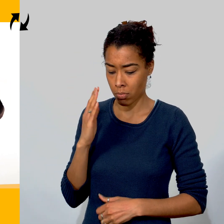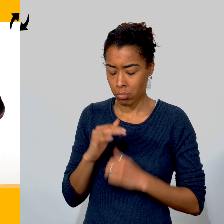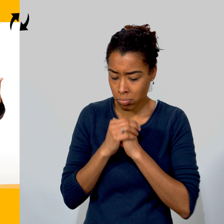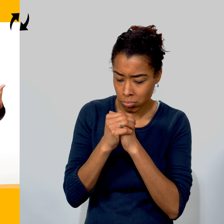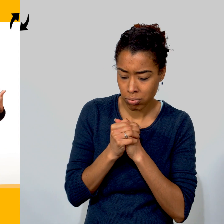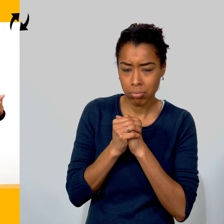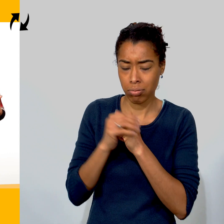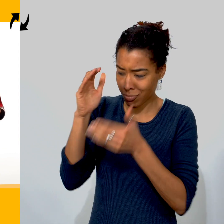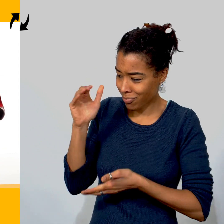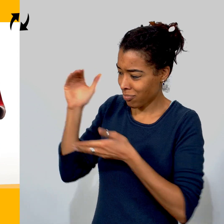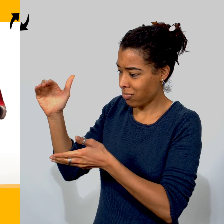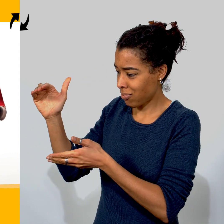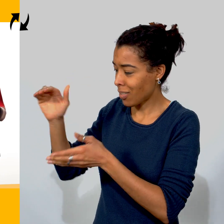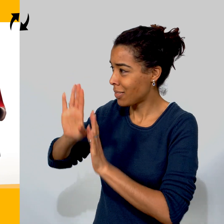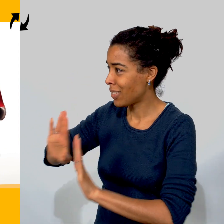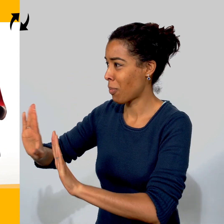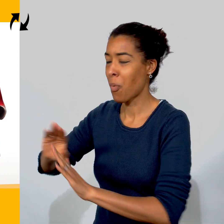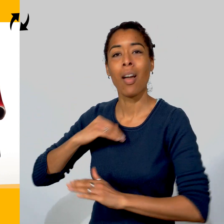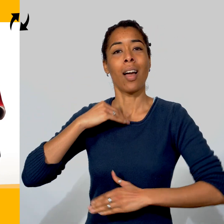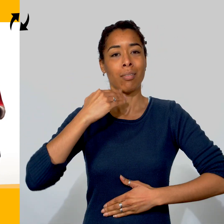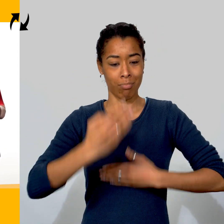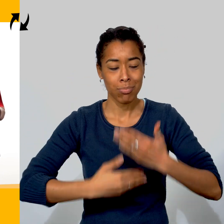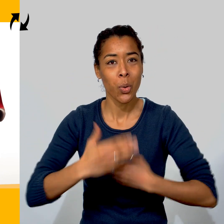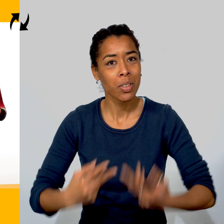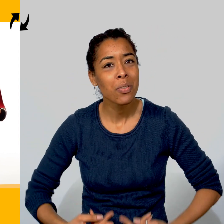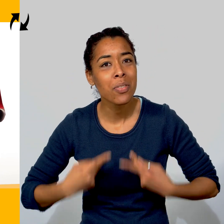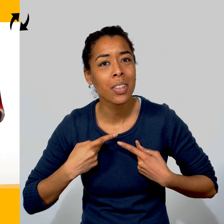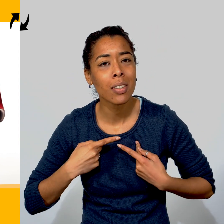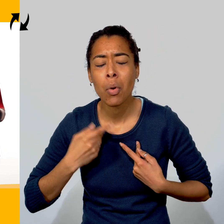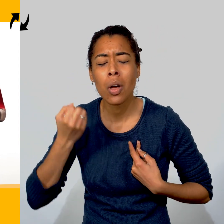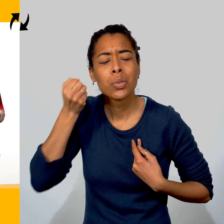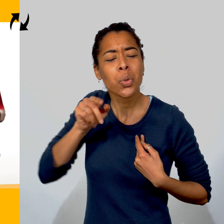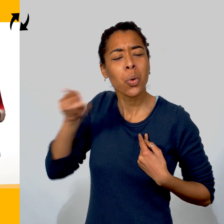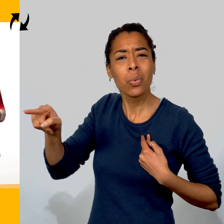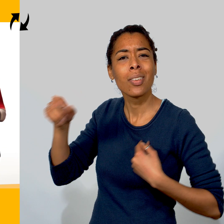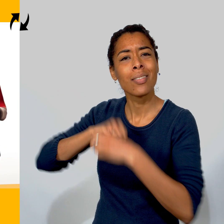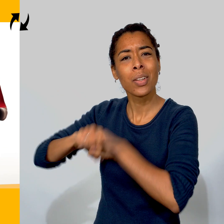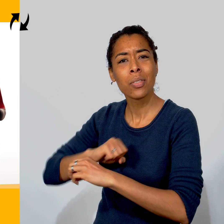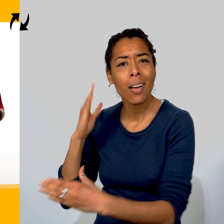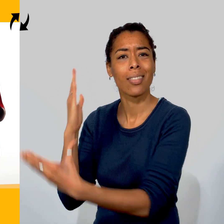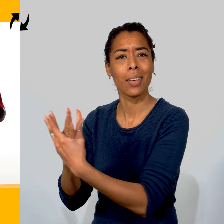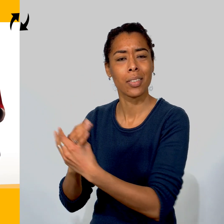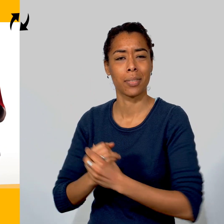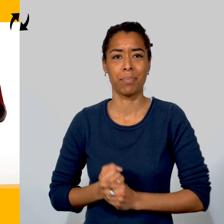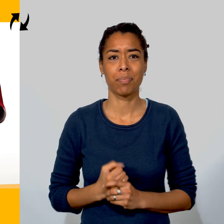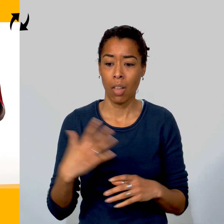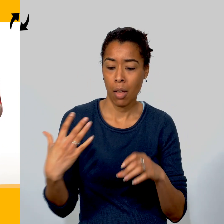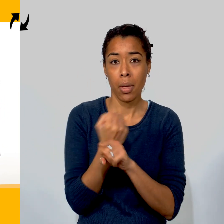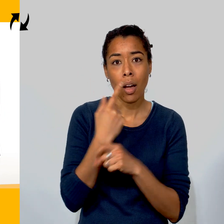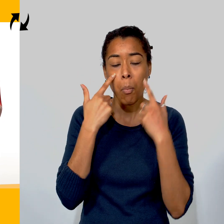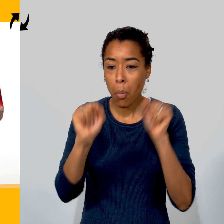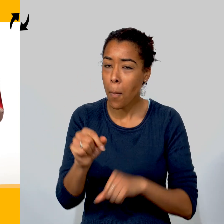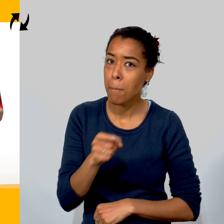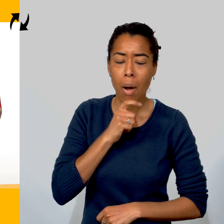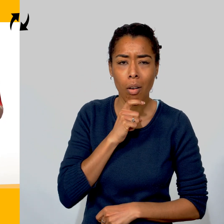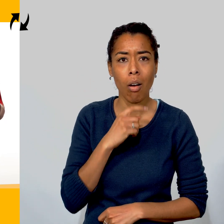se décharger du fardeau, puis à continuer à vivre sa vie, certains que Jésus va s'en charger? Et même si l'heure de la victoire ou du miracle